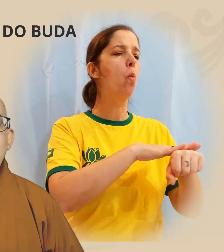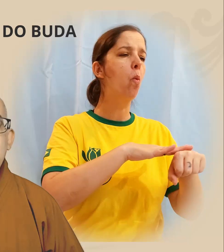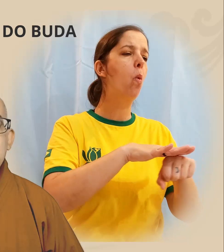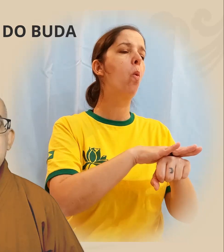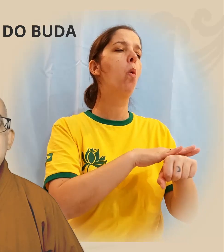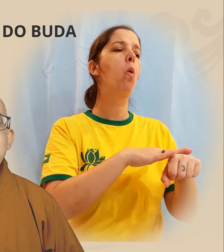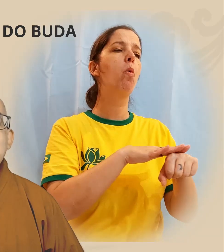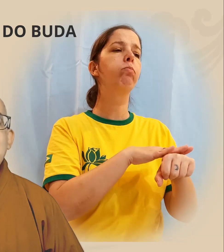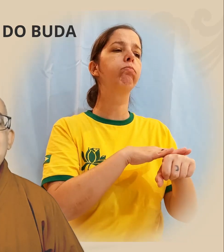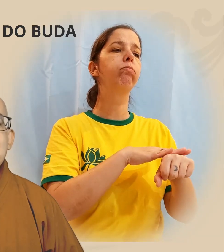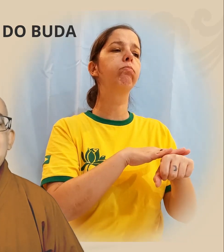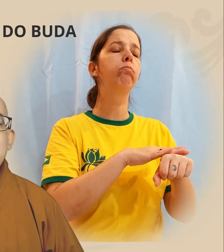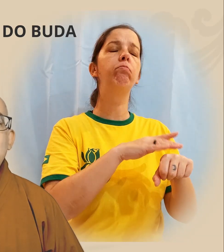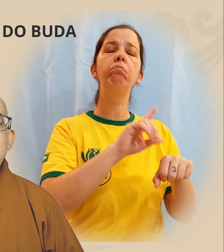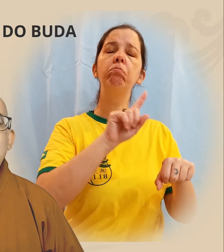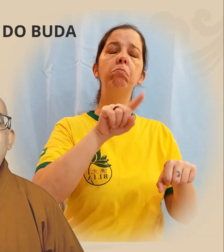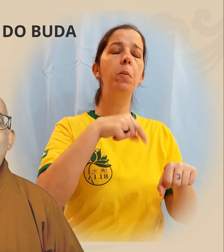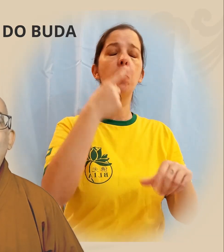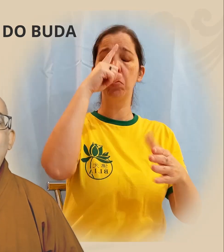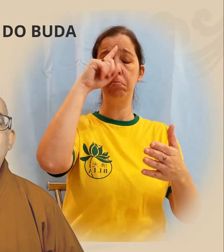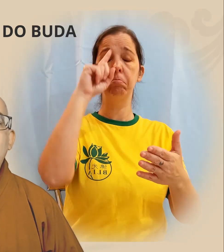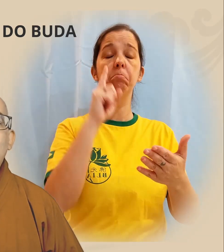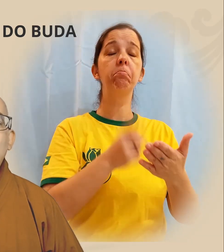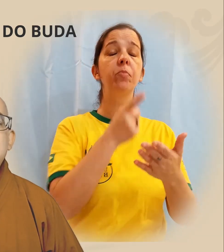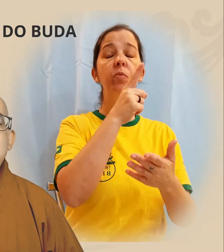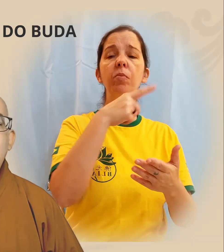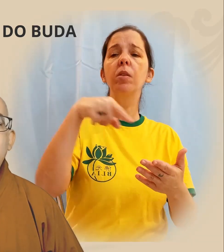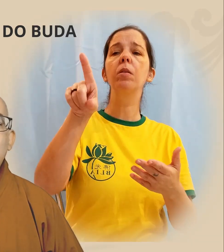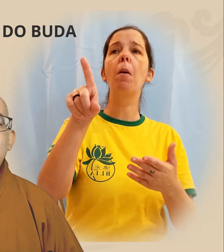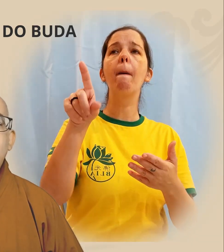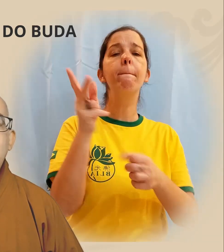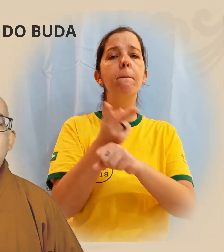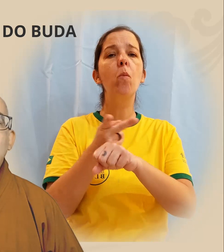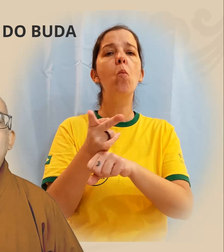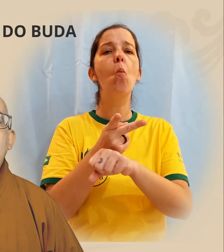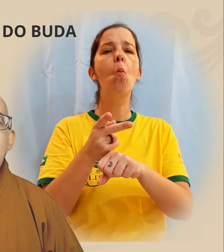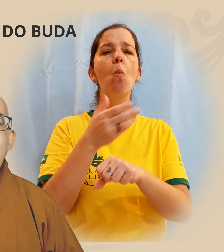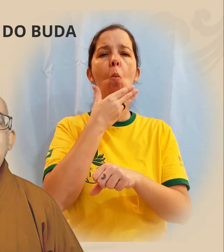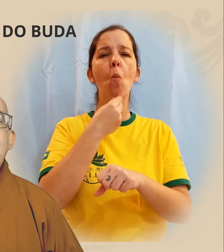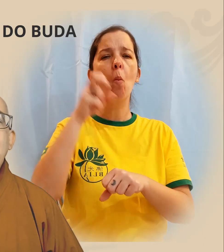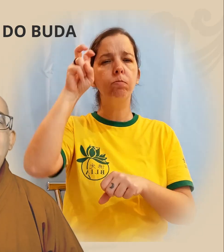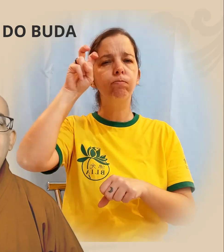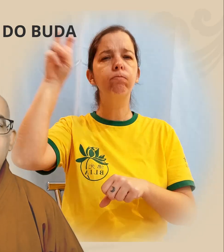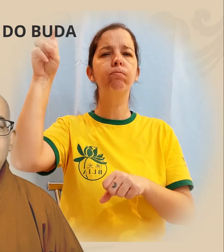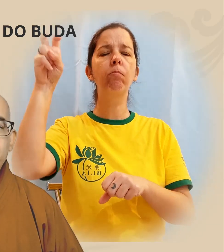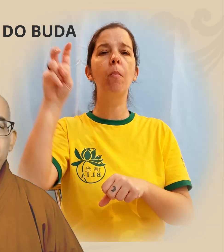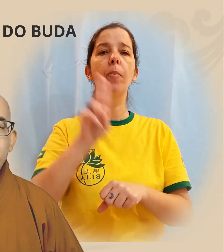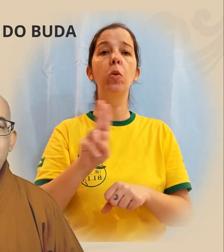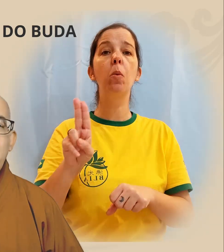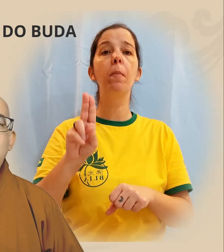com eles, decide ir procurar um sábio chamado Alara